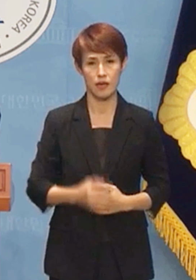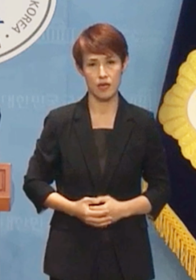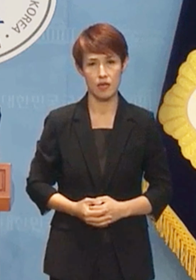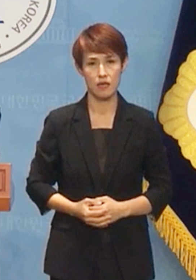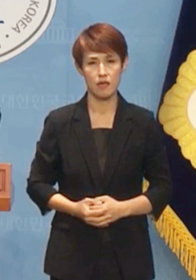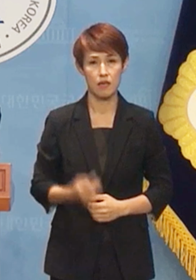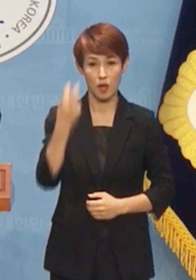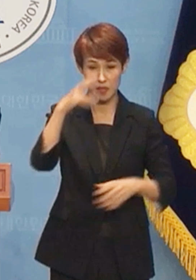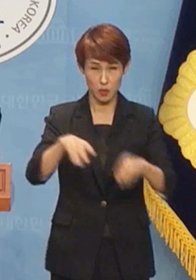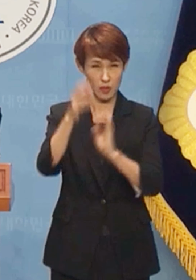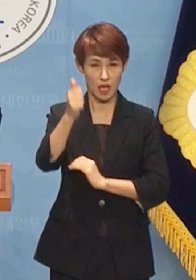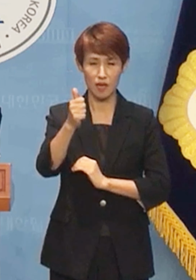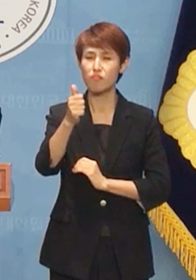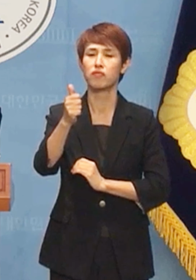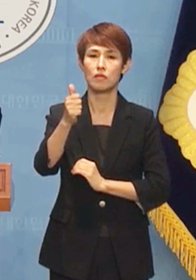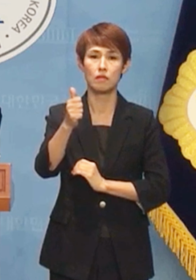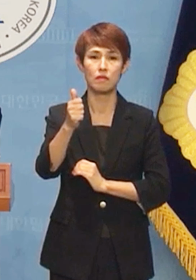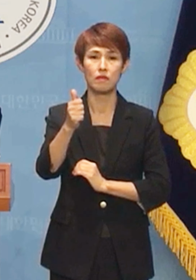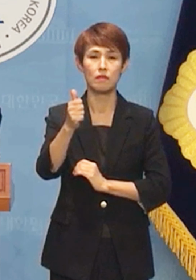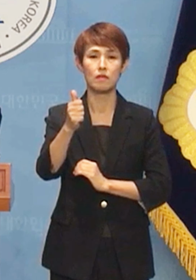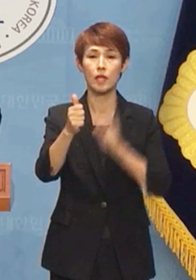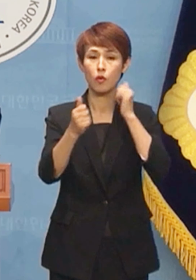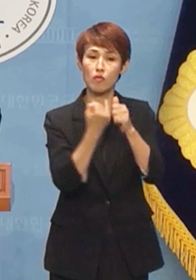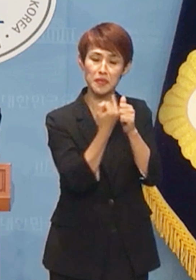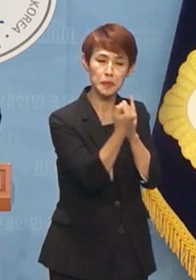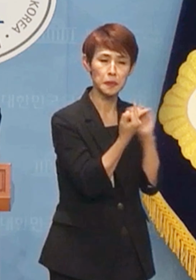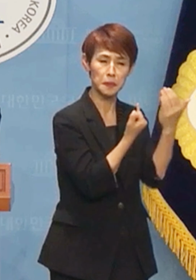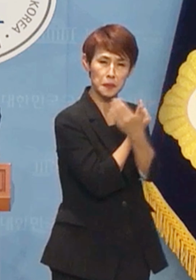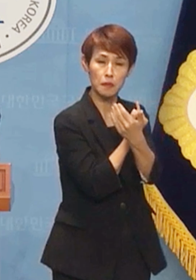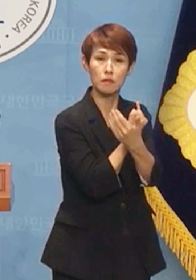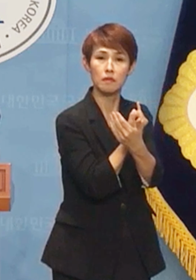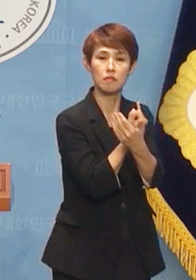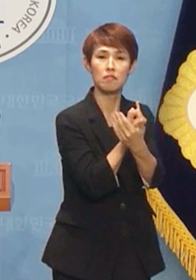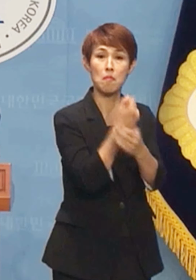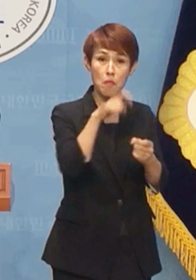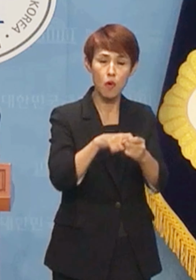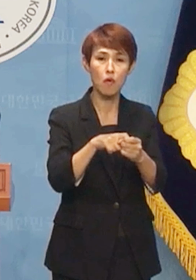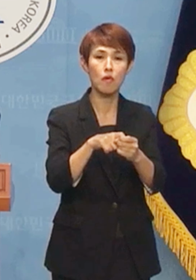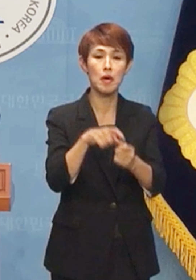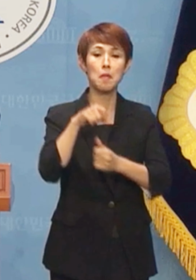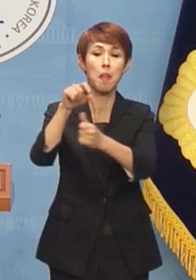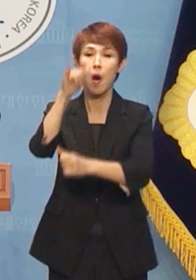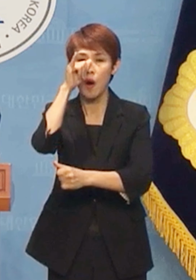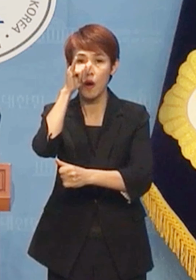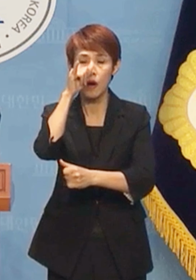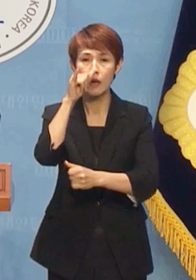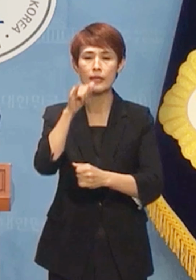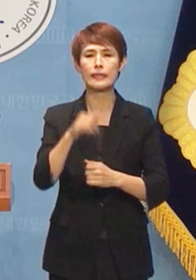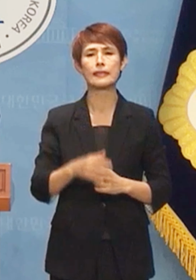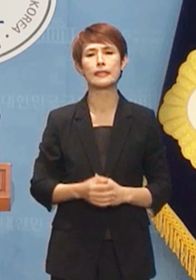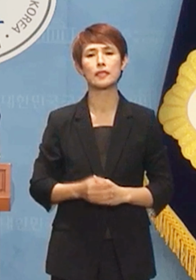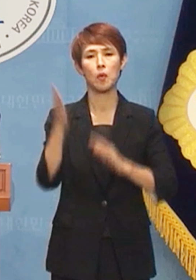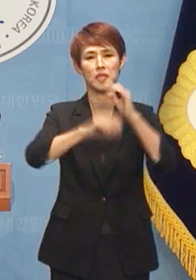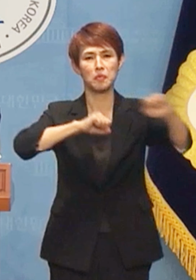검찰총장도 패싱 한 김건희 방탄 인사 발령장 잉크가 마르기도 전에 공식 행보에 나선 그